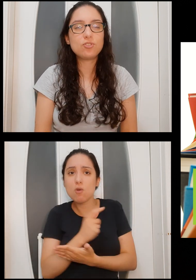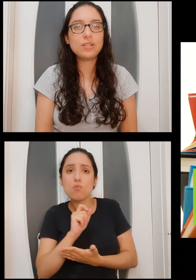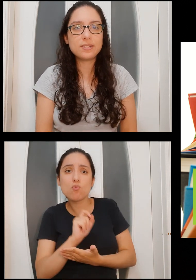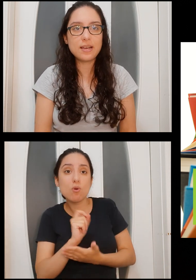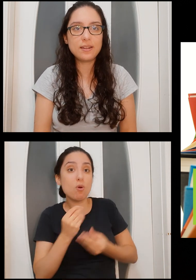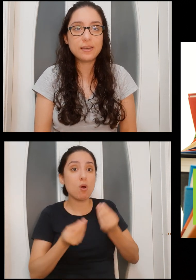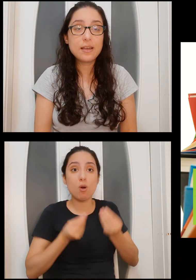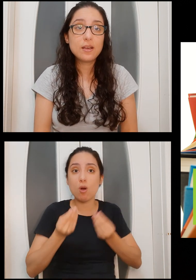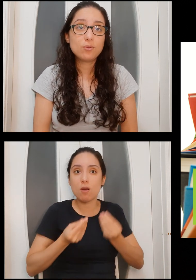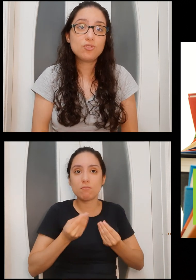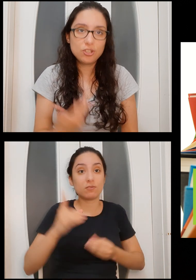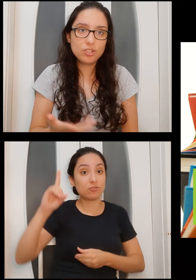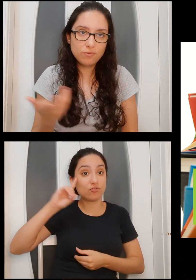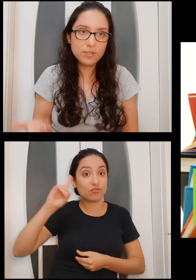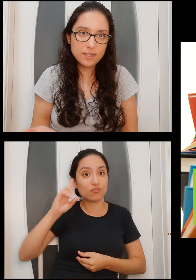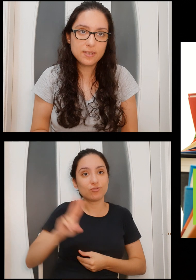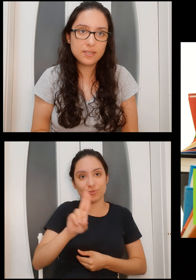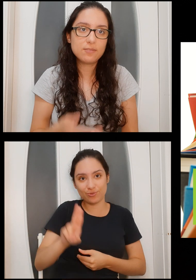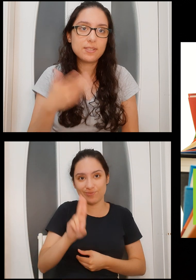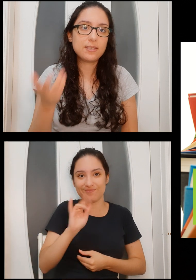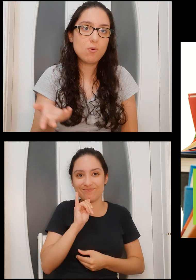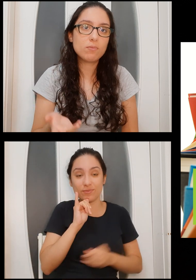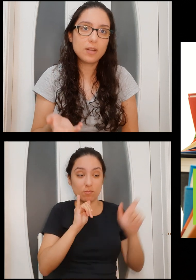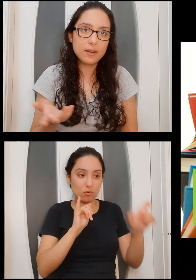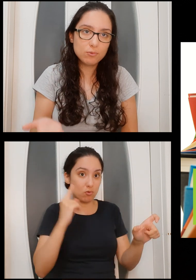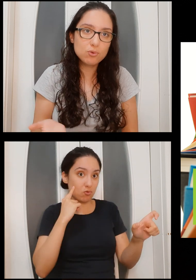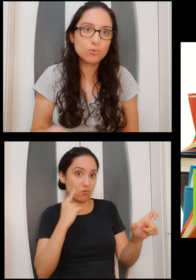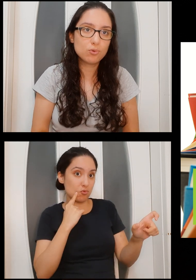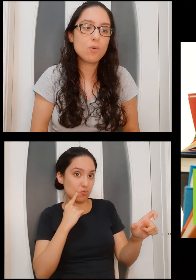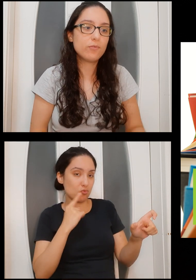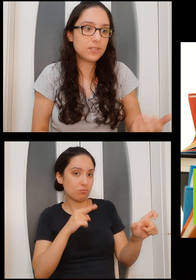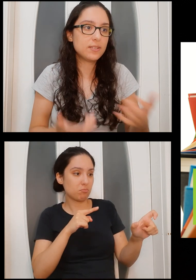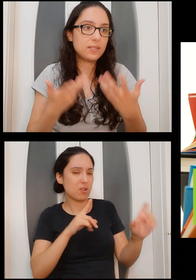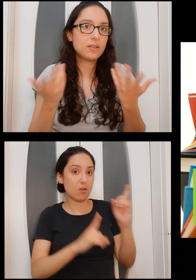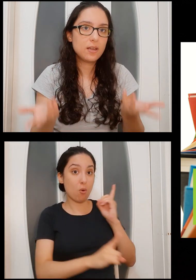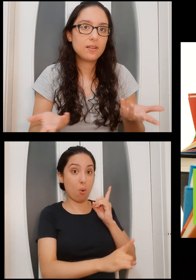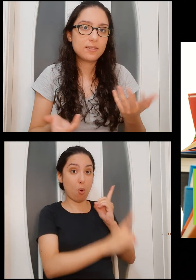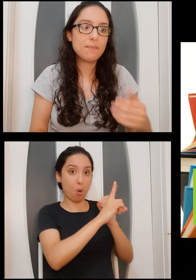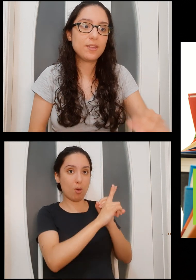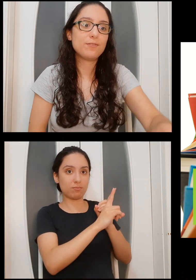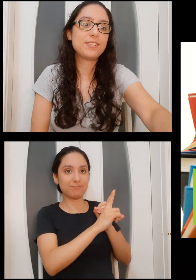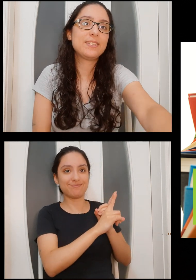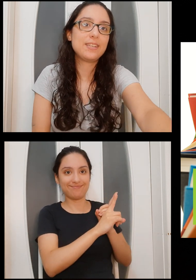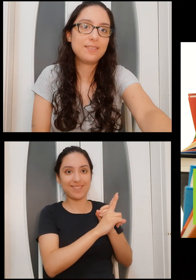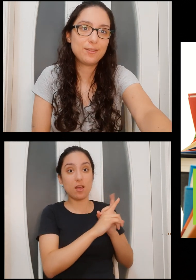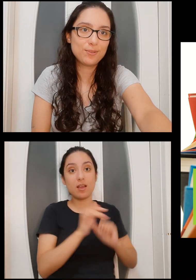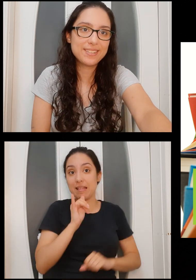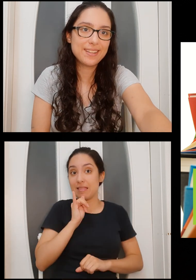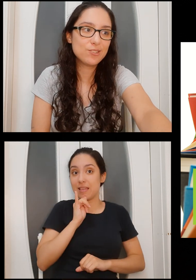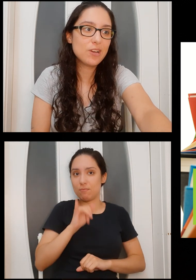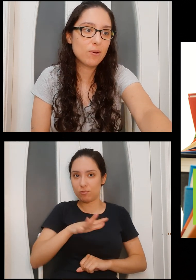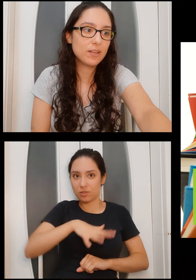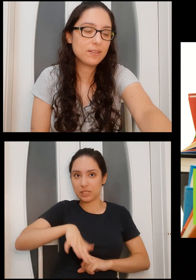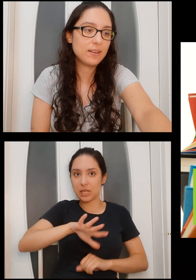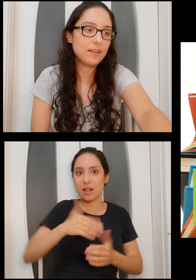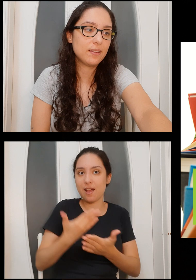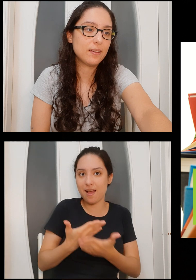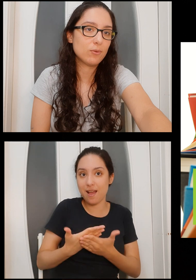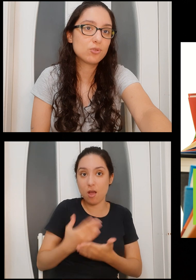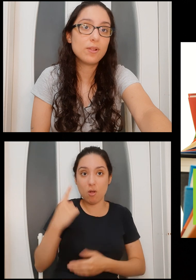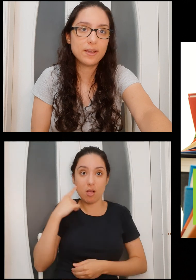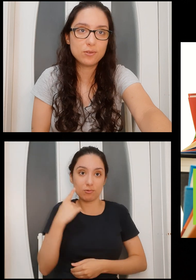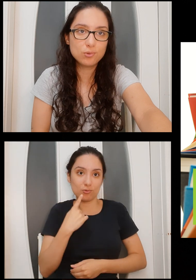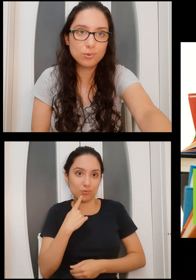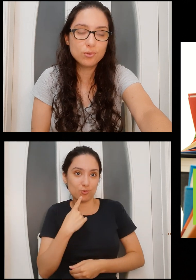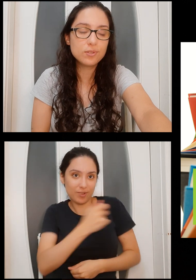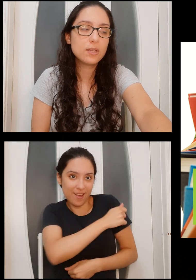para vocês utilizarem no dia a dia de vocês, né, se vocês encontrarem um surdo, como vocês sabem que vocês têm dentro da sala de aula, né,